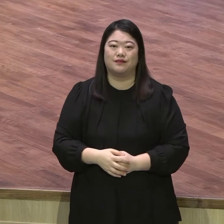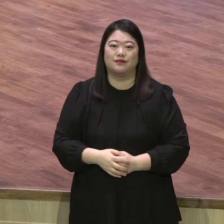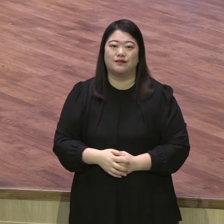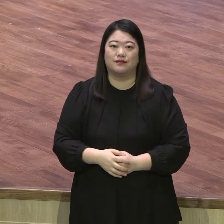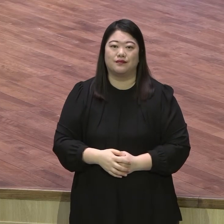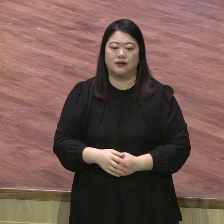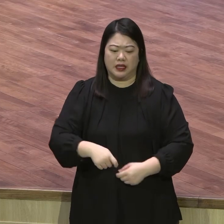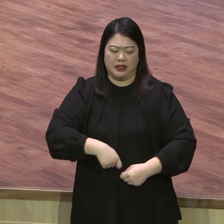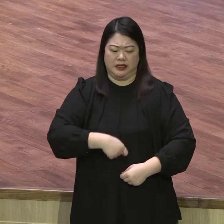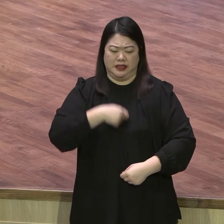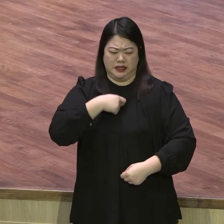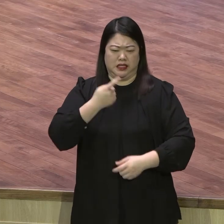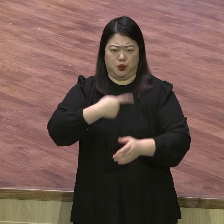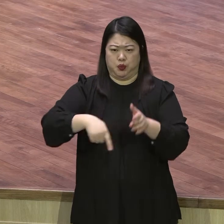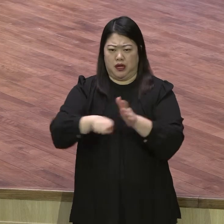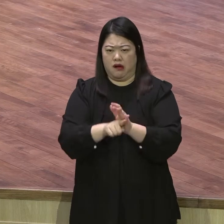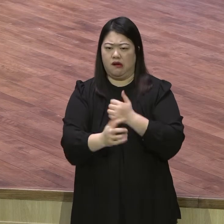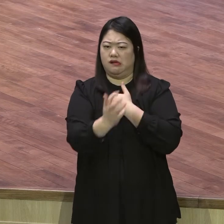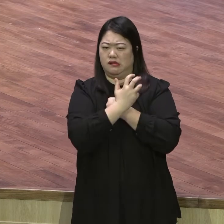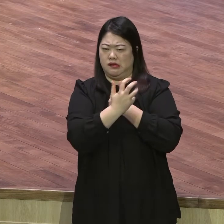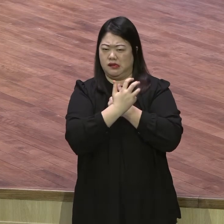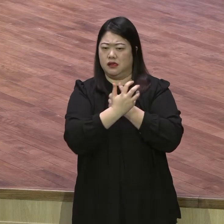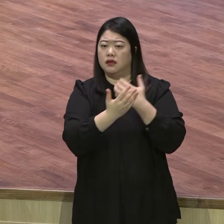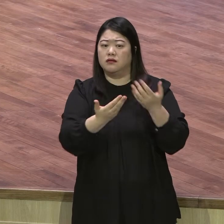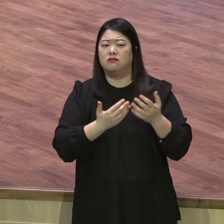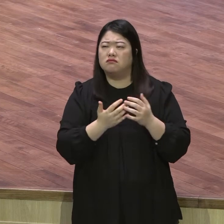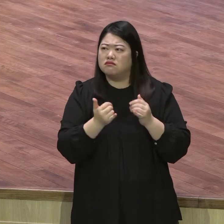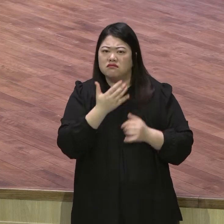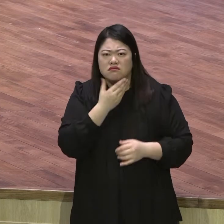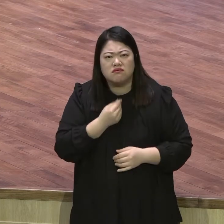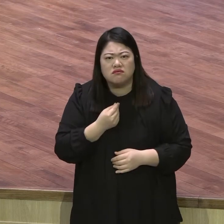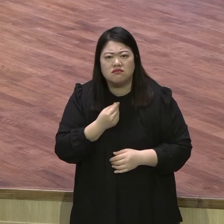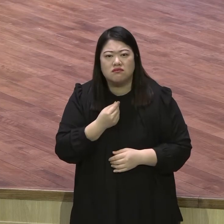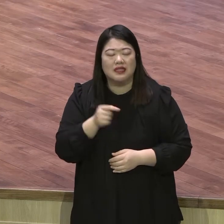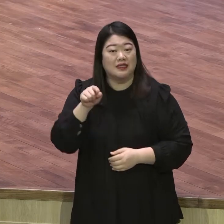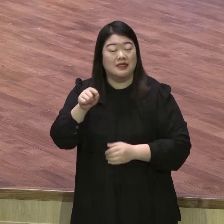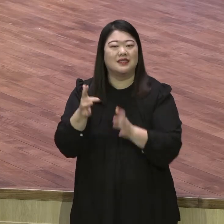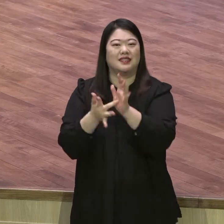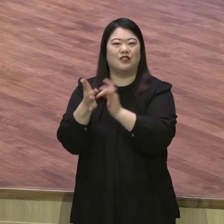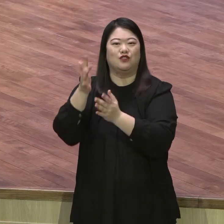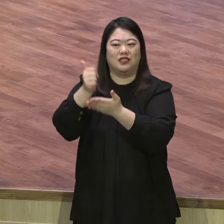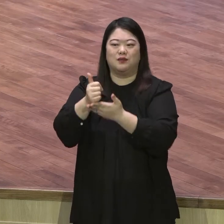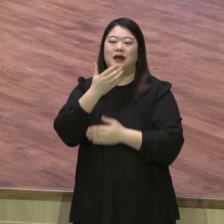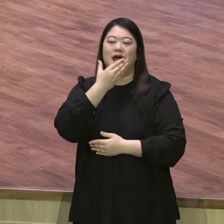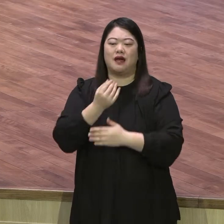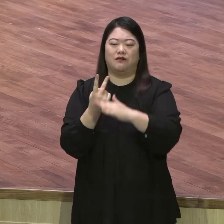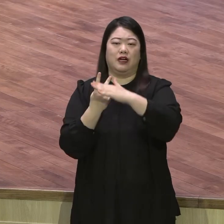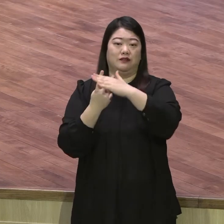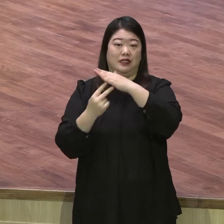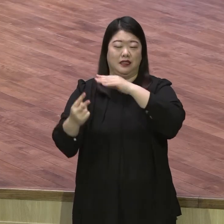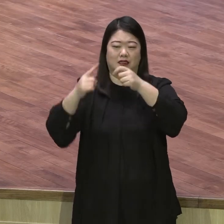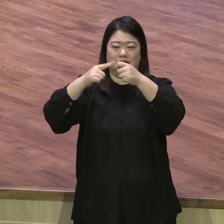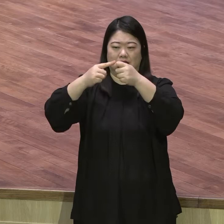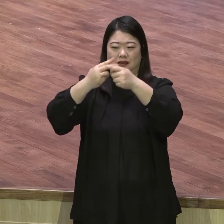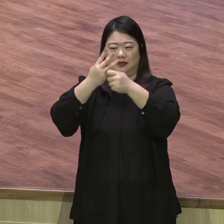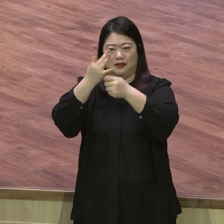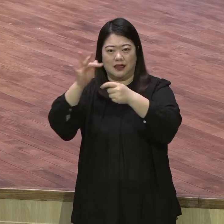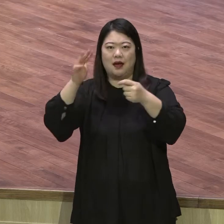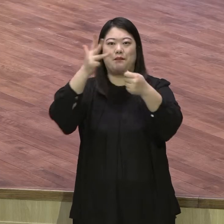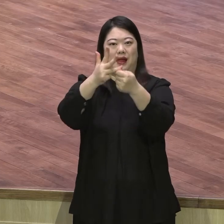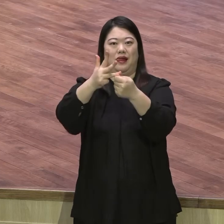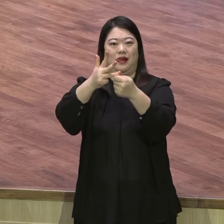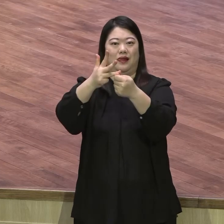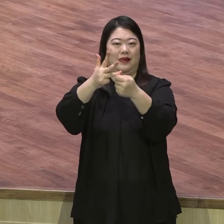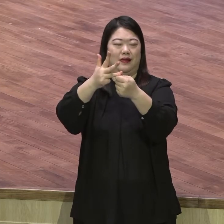의를 위하여 박해를 받는 자가 복이 있다는 것이 예수님의 마지막 행복 비전입니다. 이